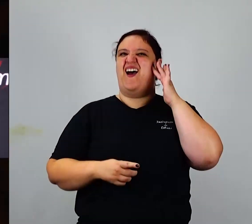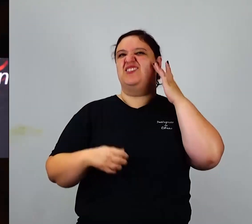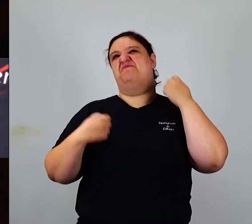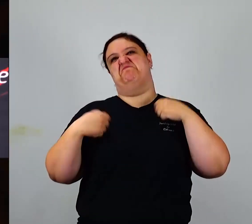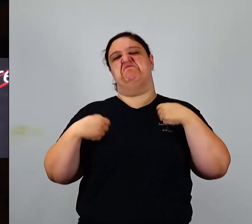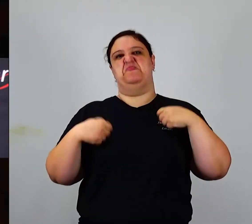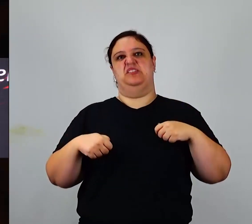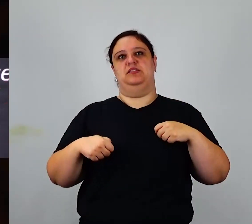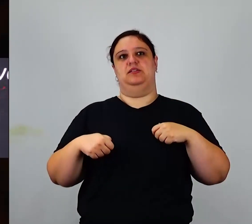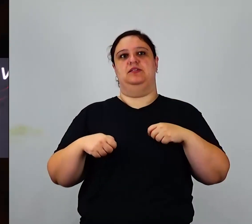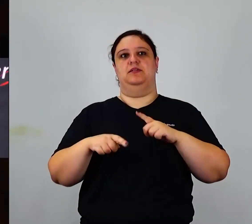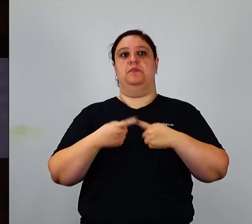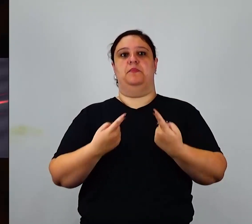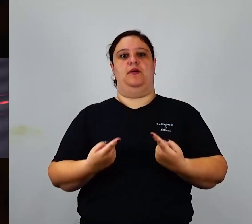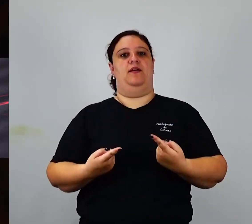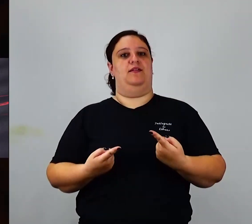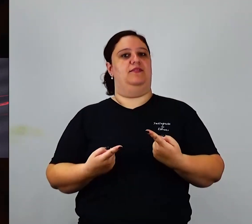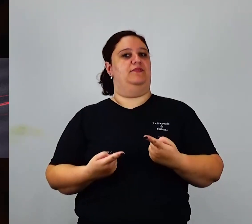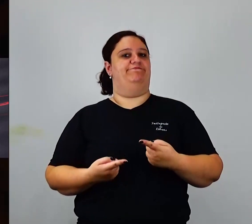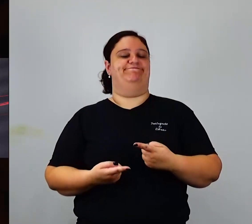próximo slide.